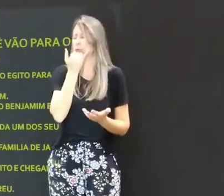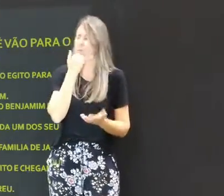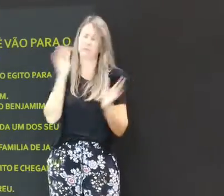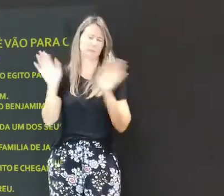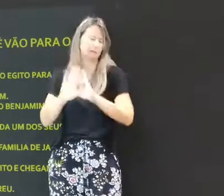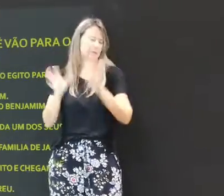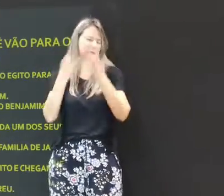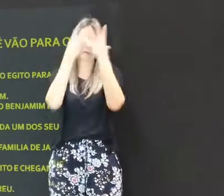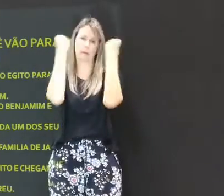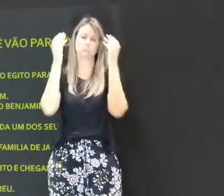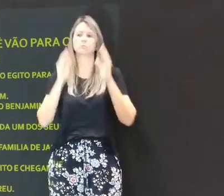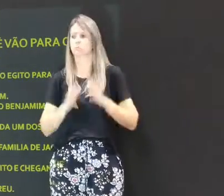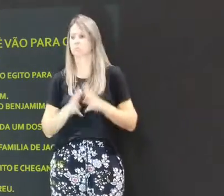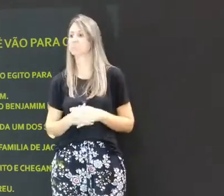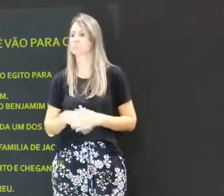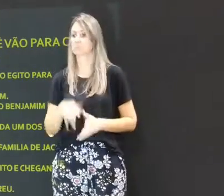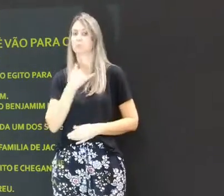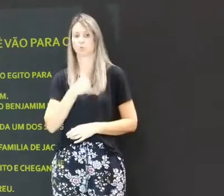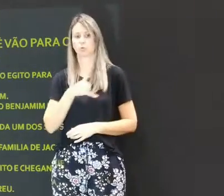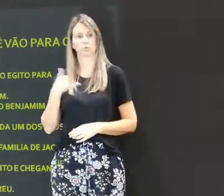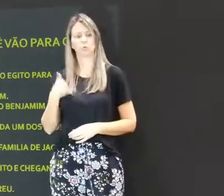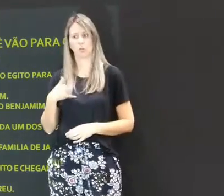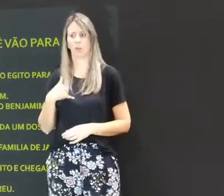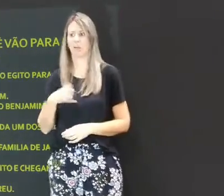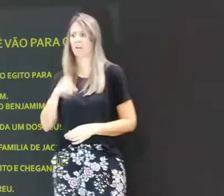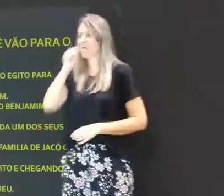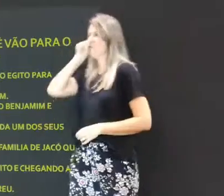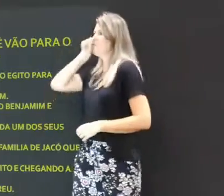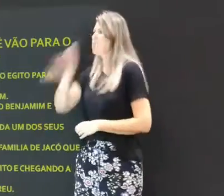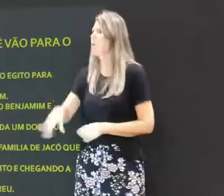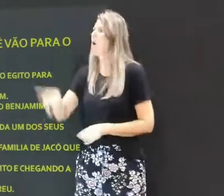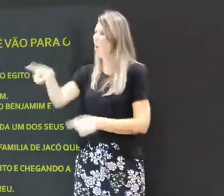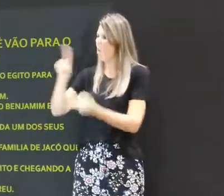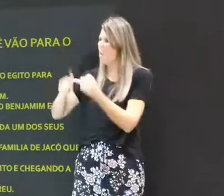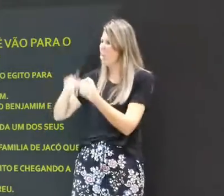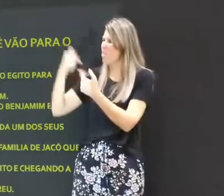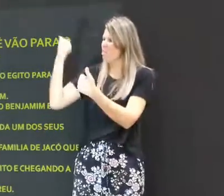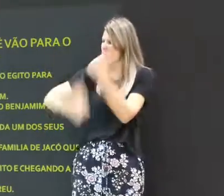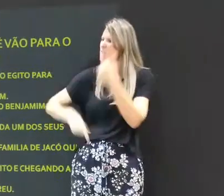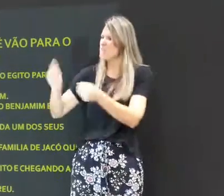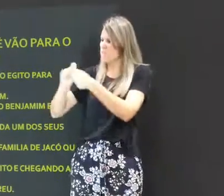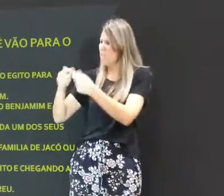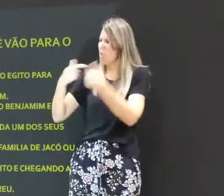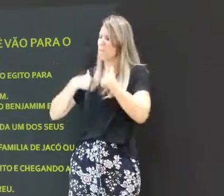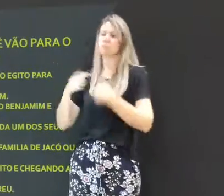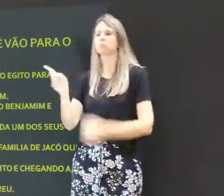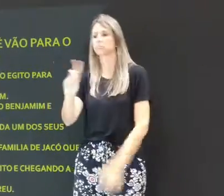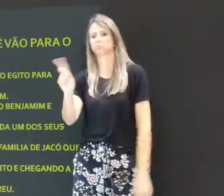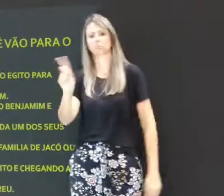tá? Perdoa. Não, eu esqueço tudo isso. José foi bruto, ai, vai me vingar de vocês?